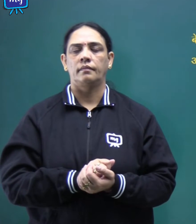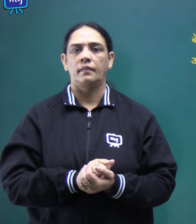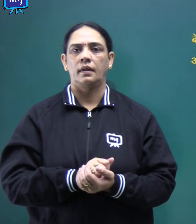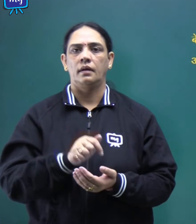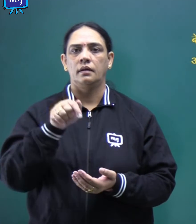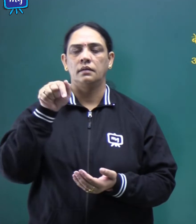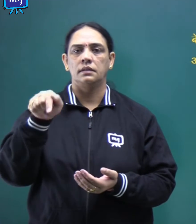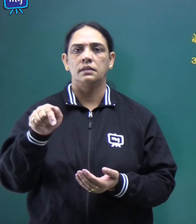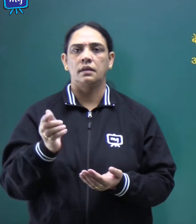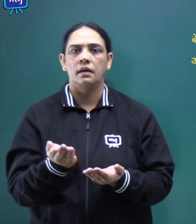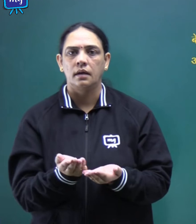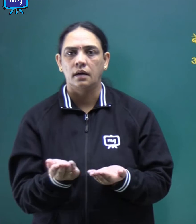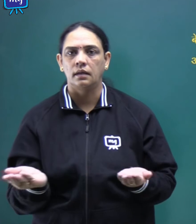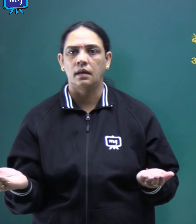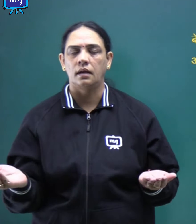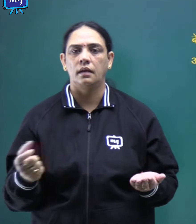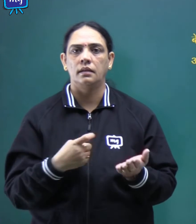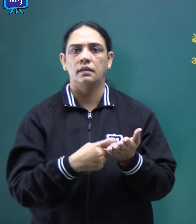जिसके आधार की त्रिज्या